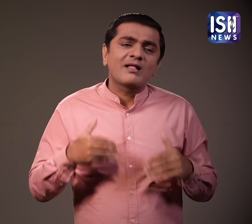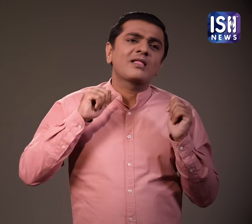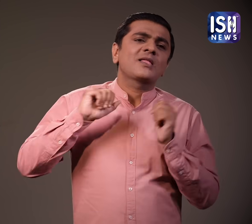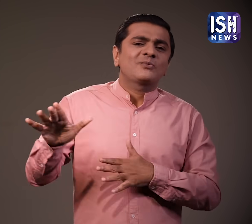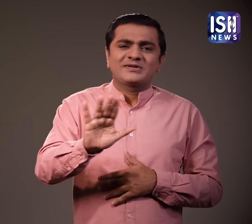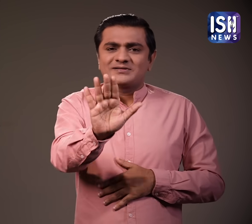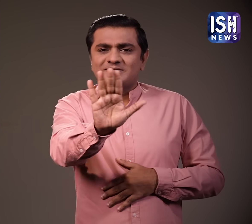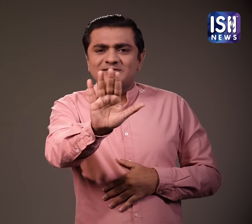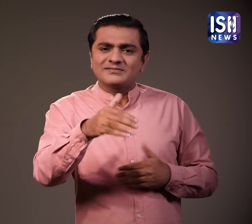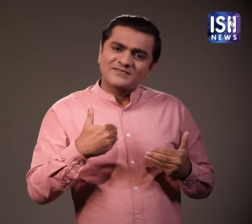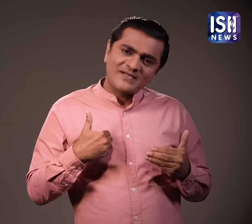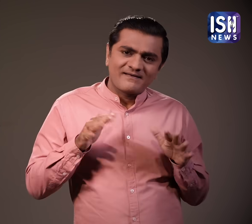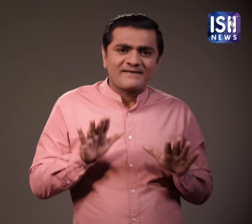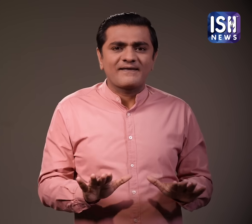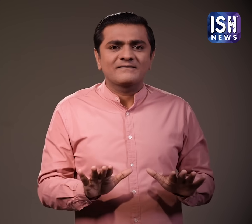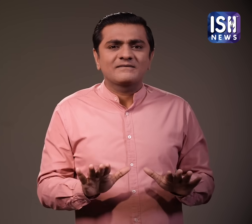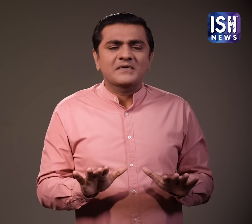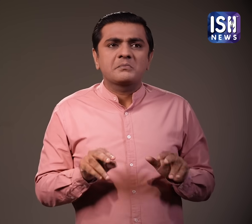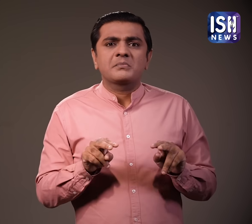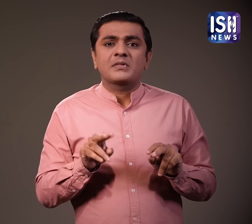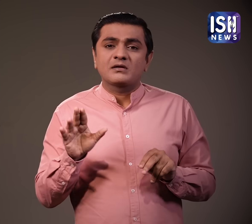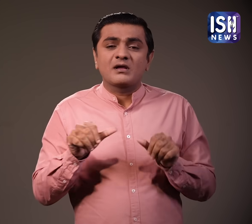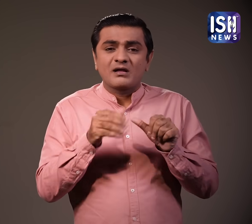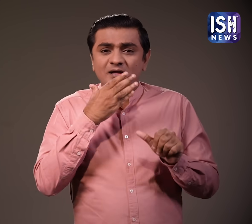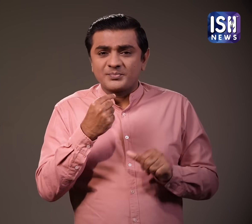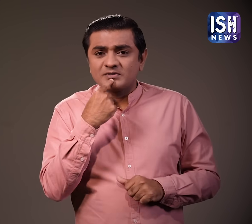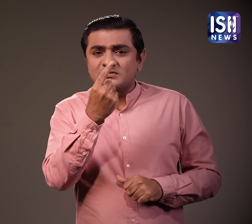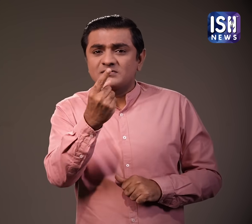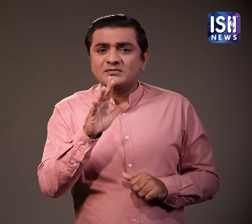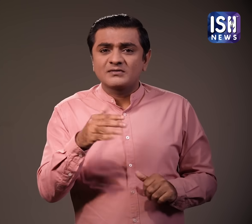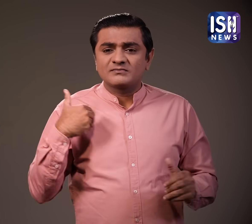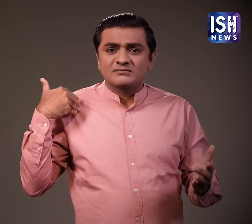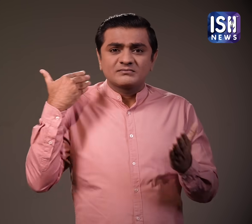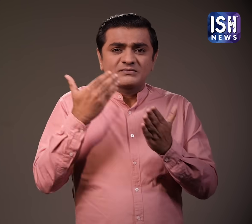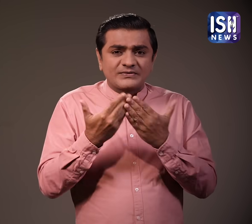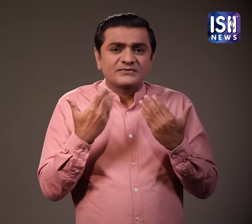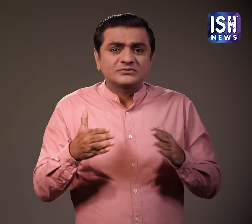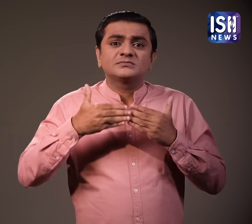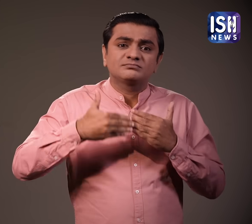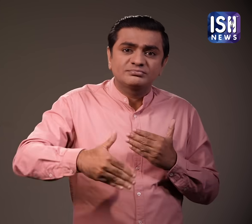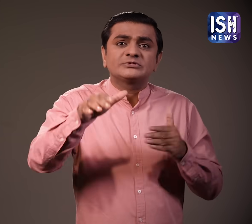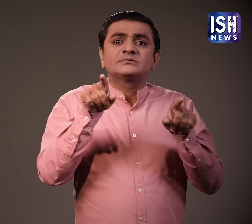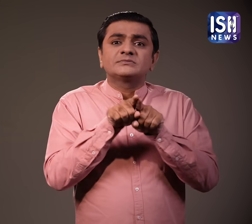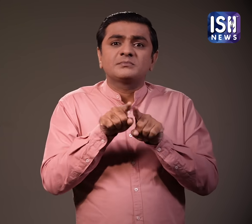हमने राज्यो को नहीं छोड़ दिया है शा ने ये भी कहा प्रधान मंत्री मोदी की मदद से